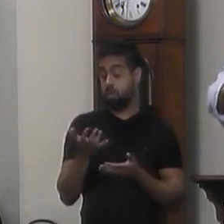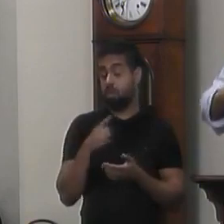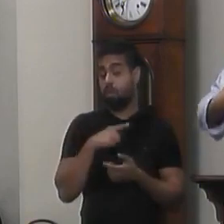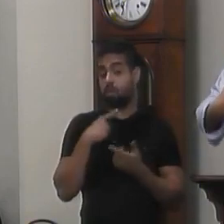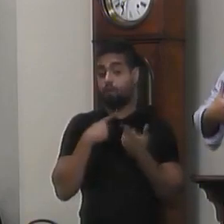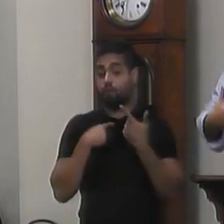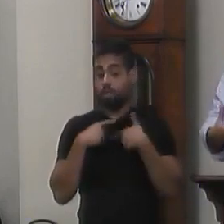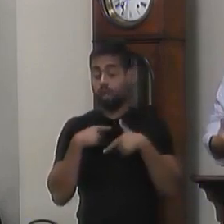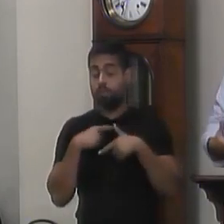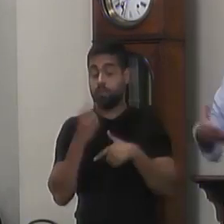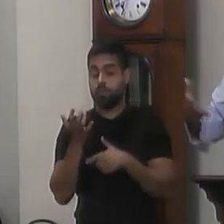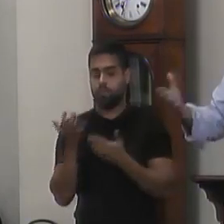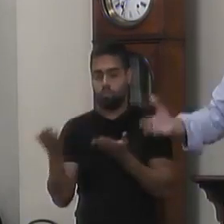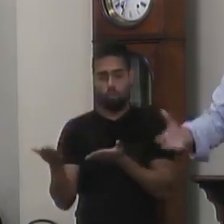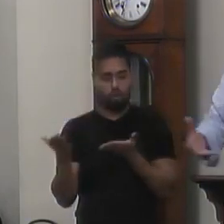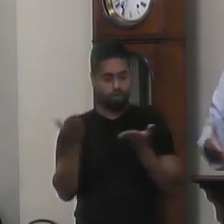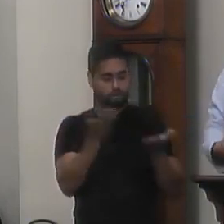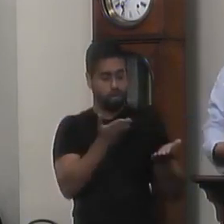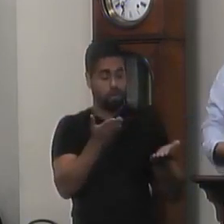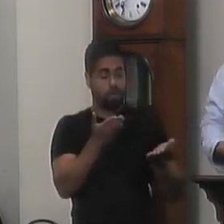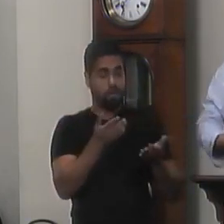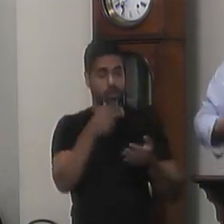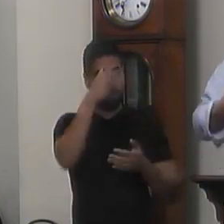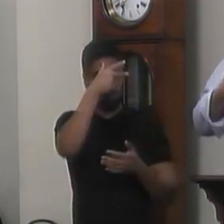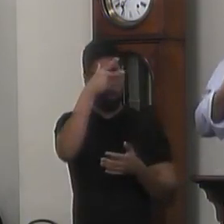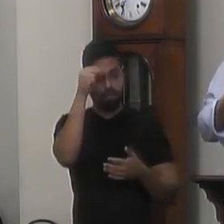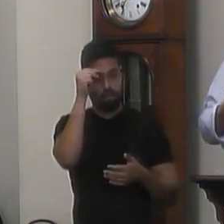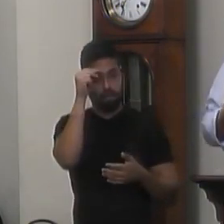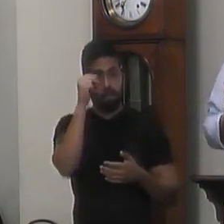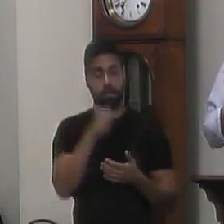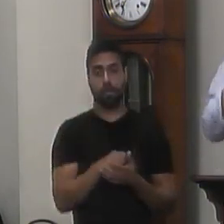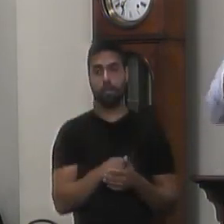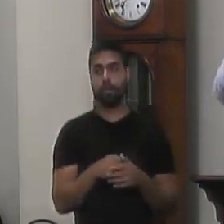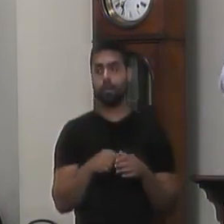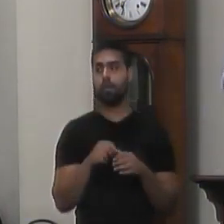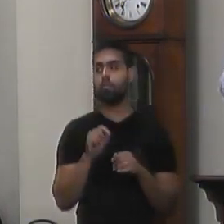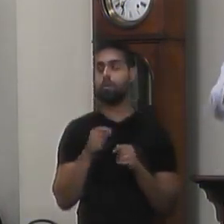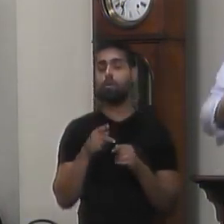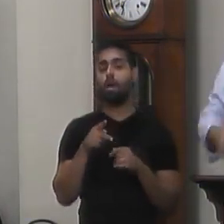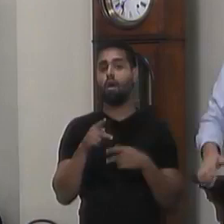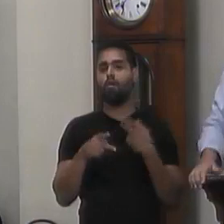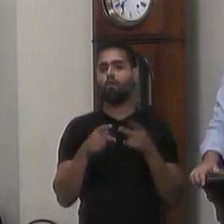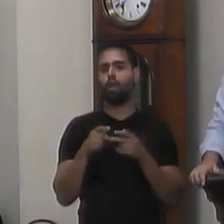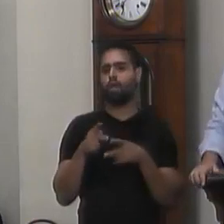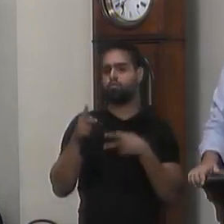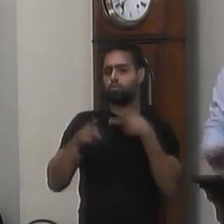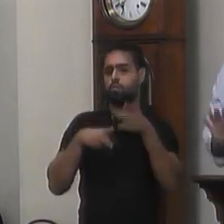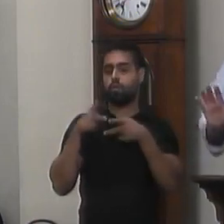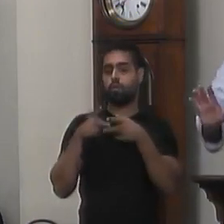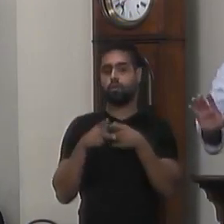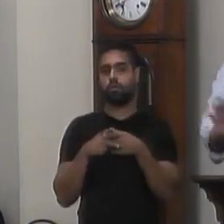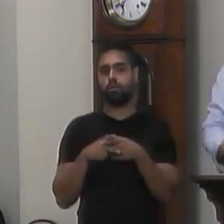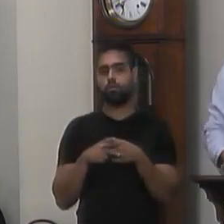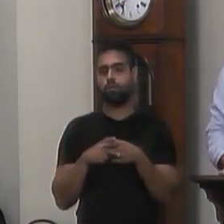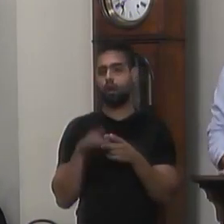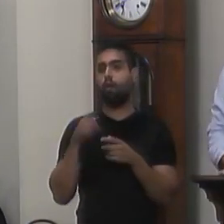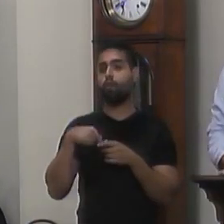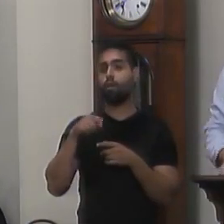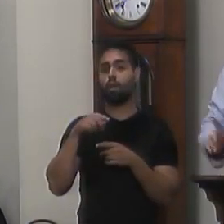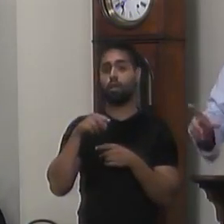prefeito, ele se comunicasse, ele falasse com a população. Ele esteve na